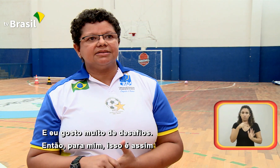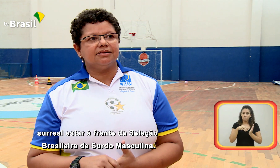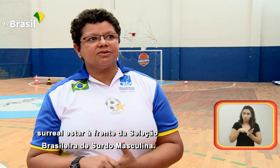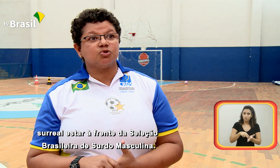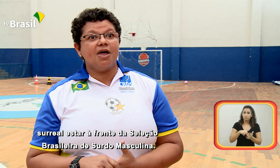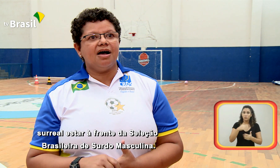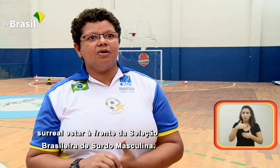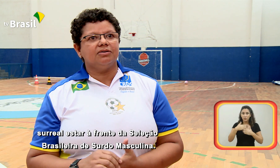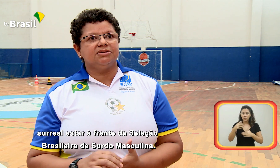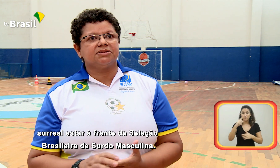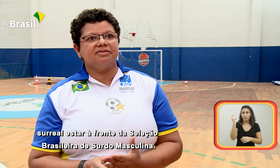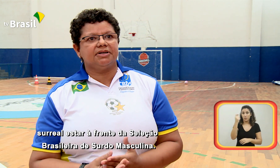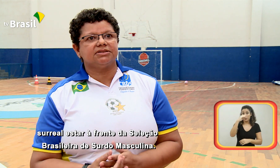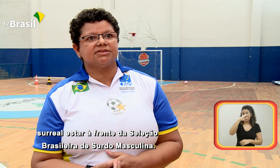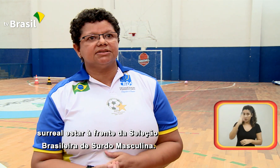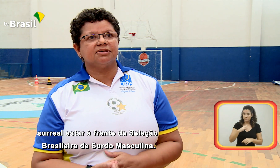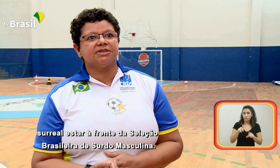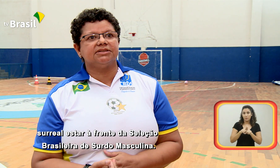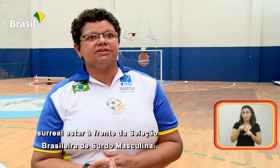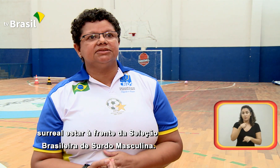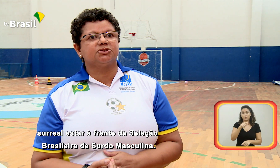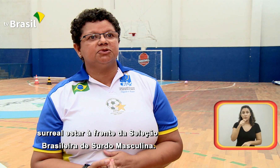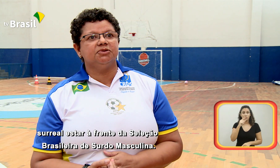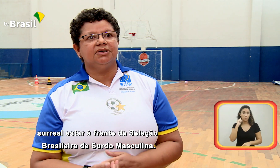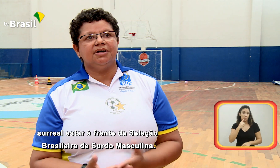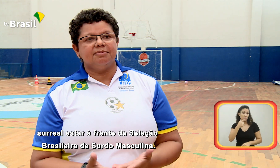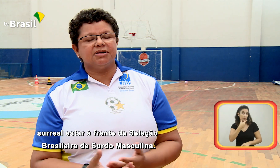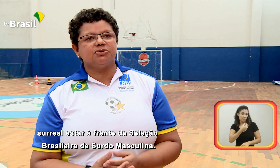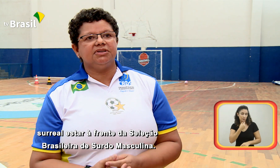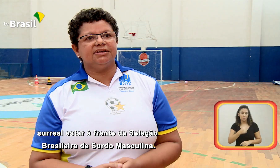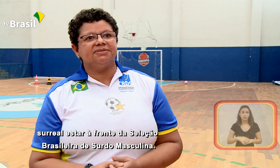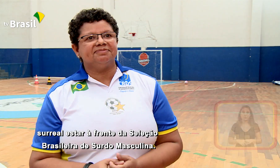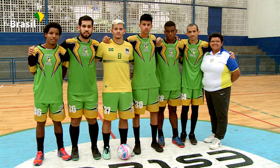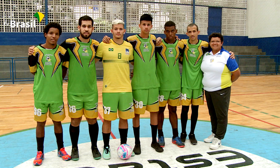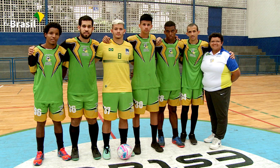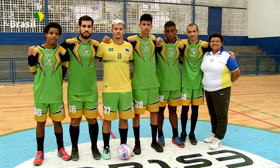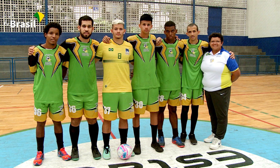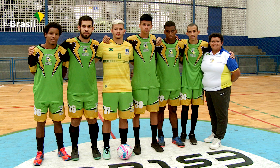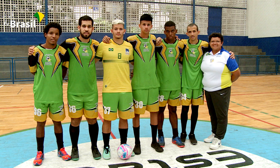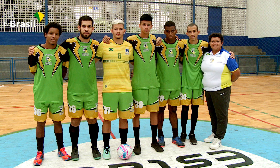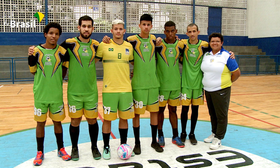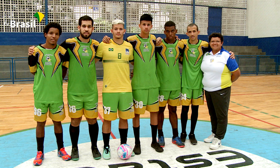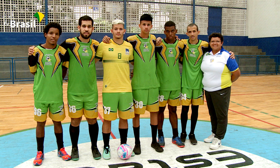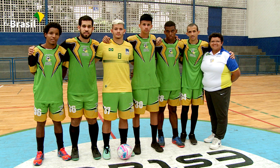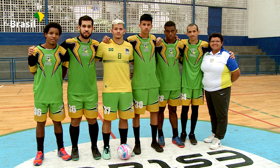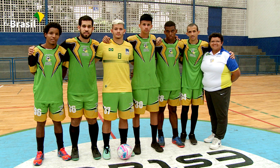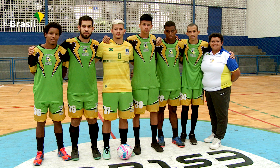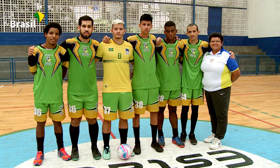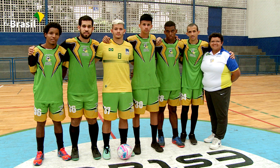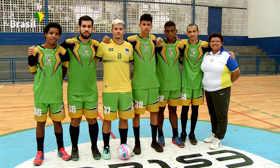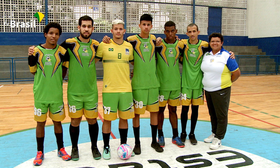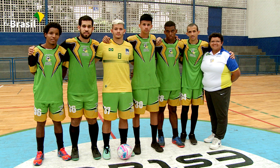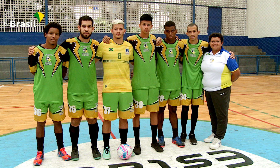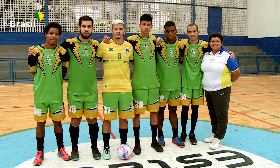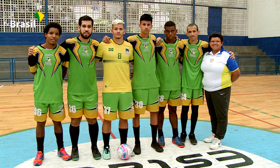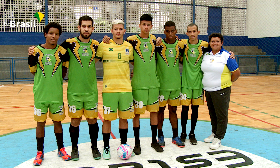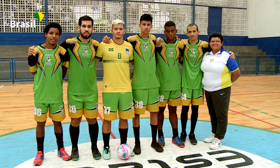assim, surreal estar à frente da seleção brasileira de surdo masculino. Abraçados lado a lado, Vitor, Matheus, Luan, mais 3 jogadores e Cristina.